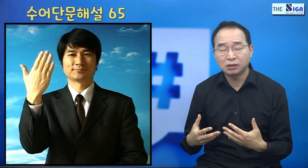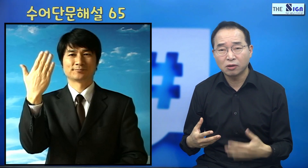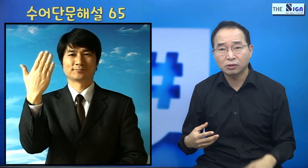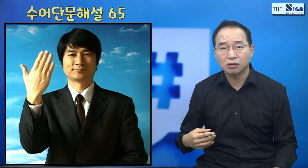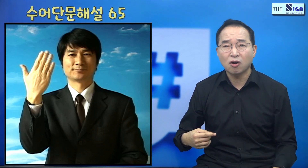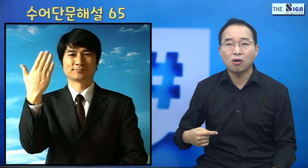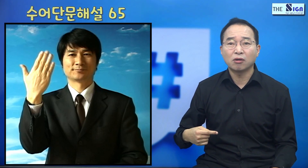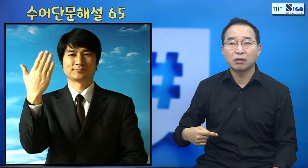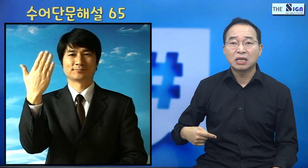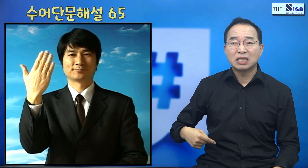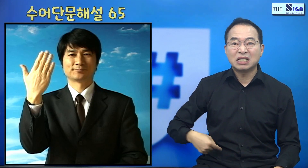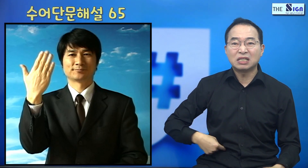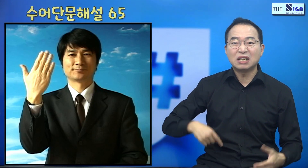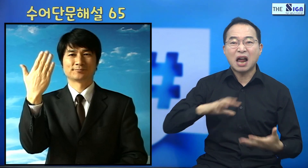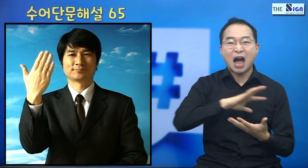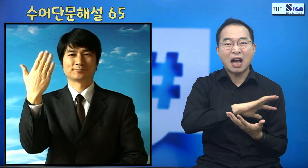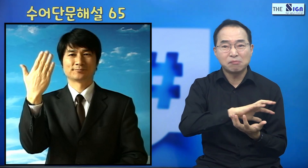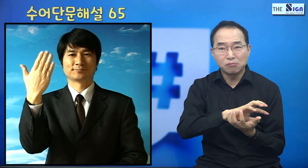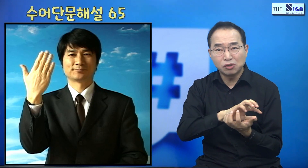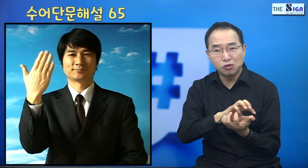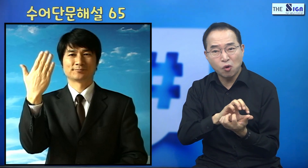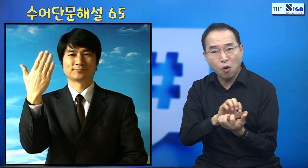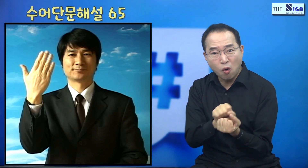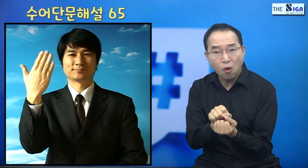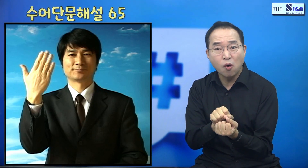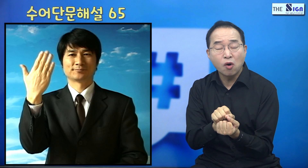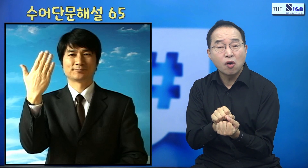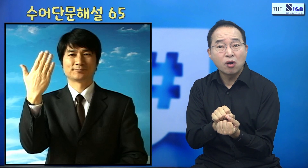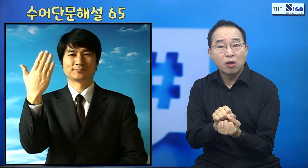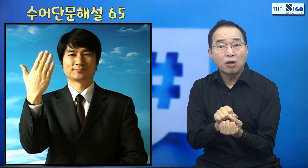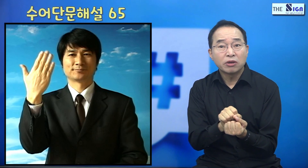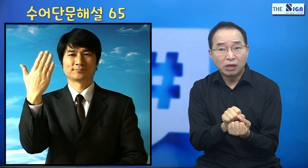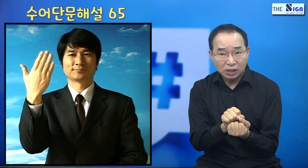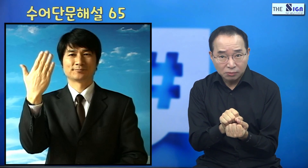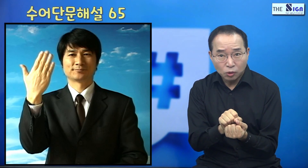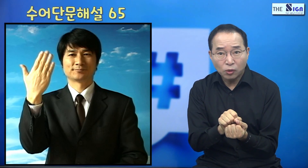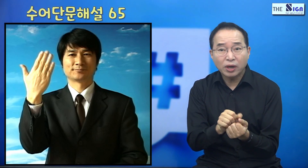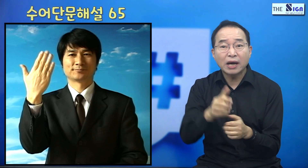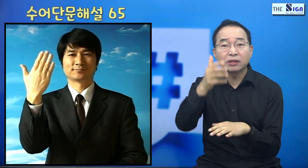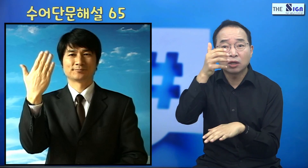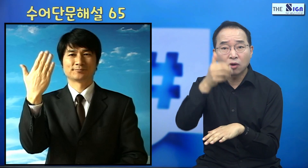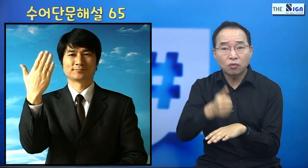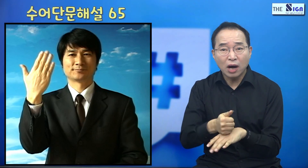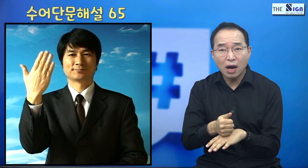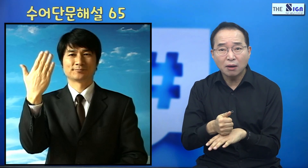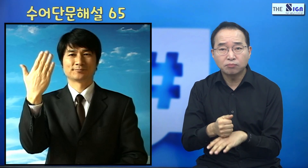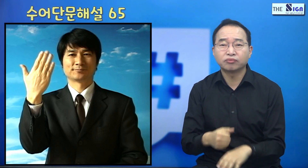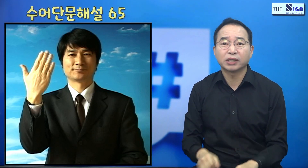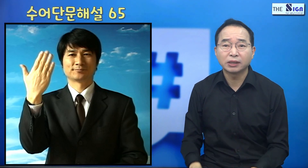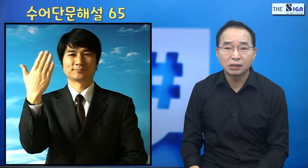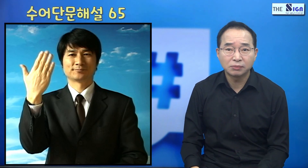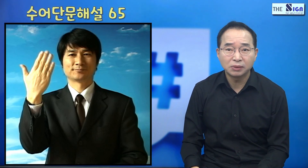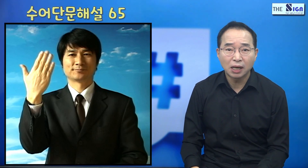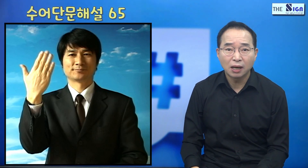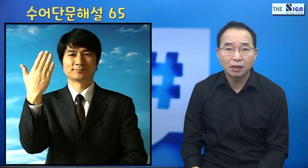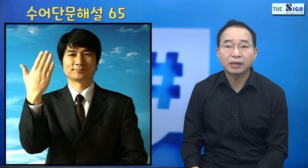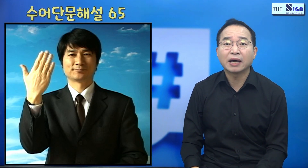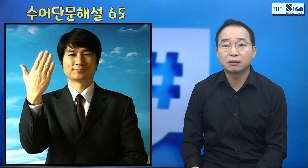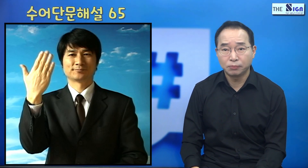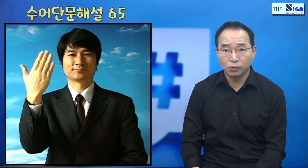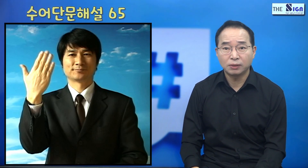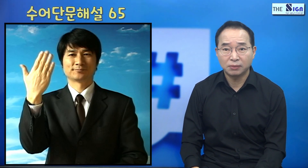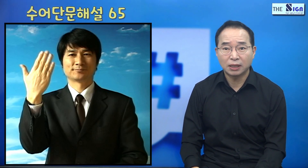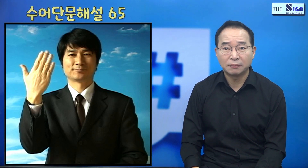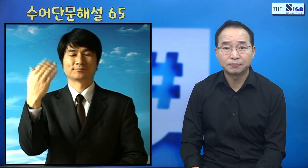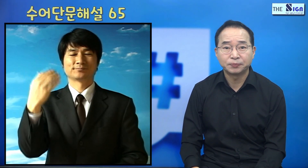마음이 들어서 이를 악물고 열심히 노력한 결과 부자가 됐습니다.